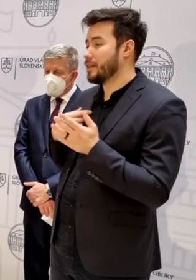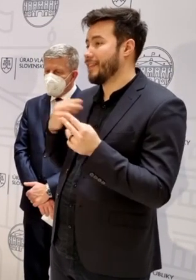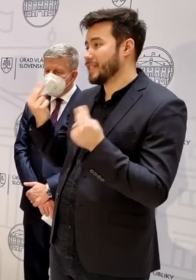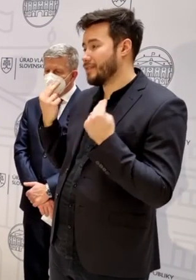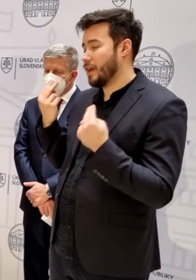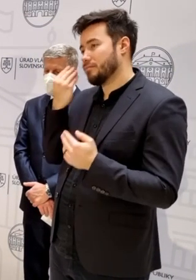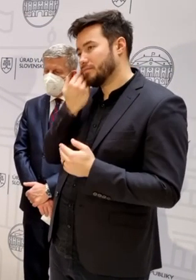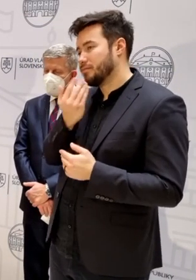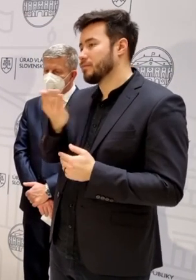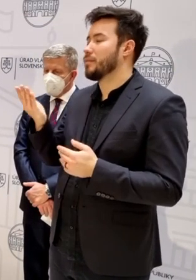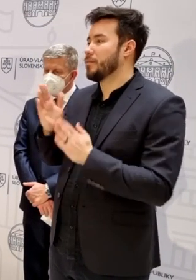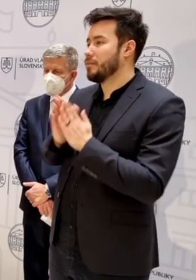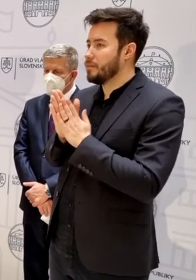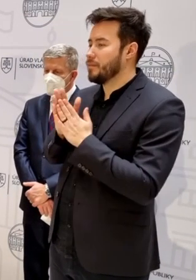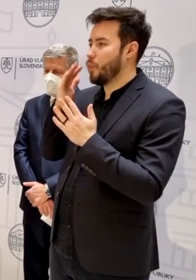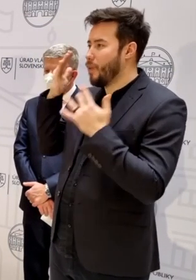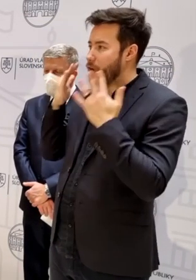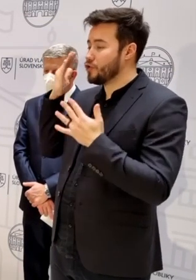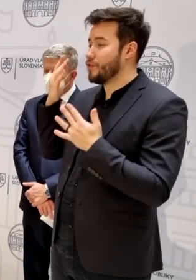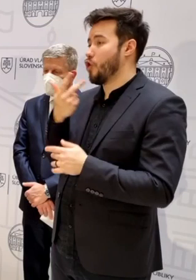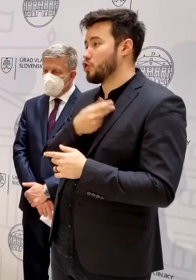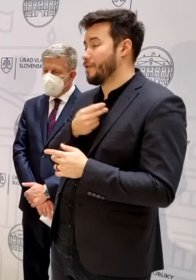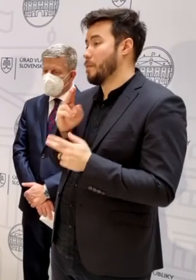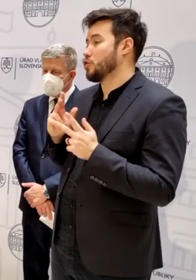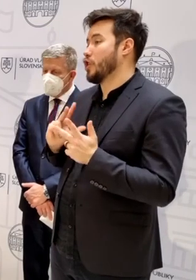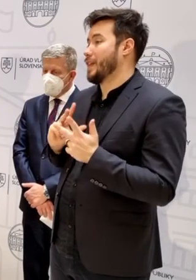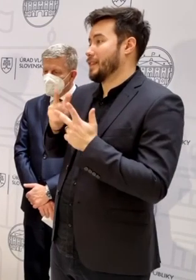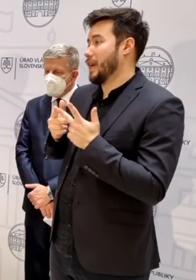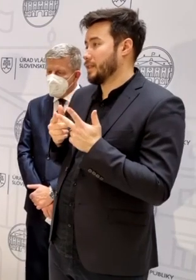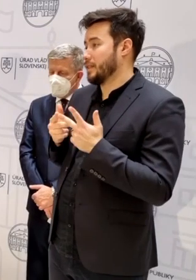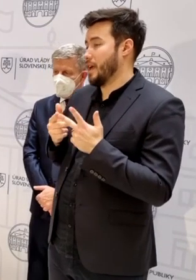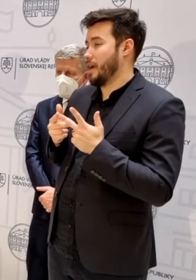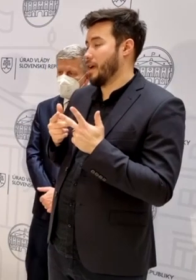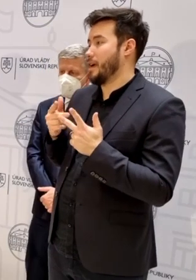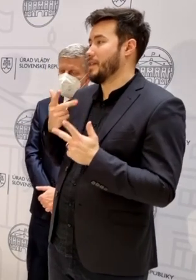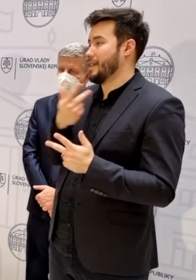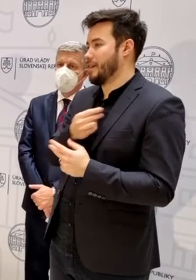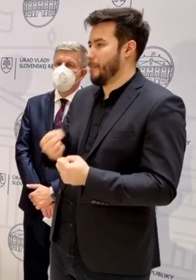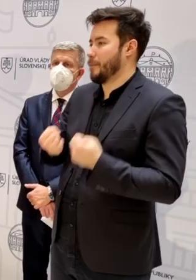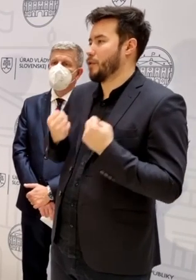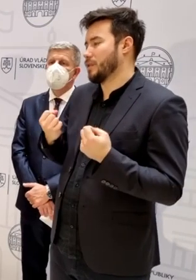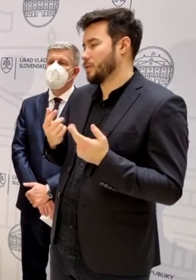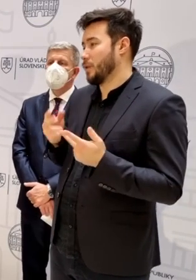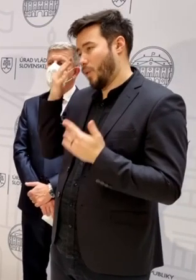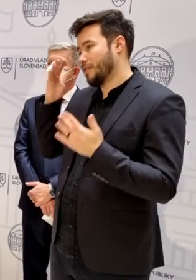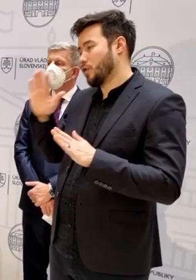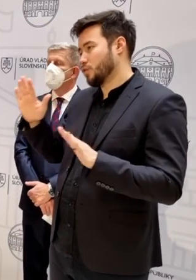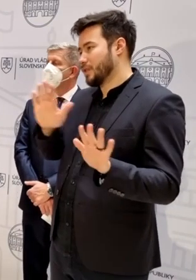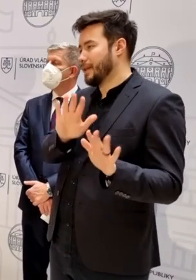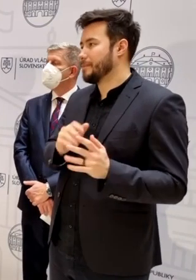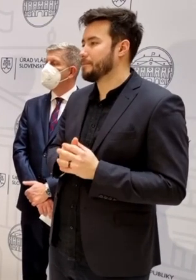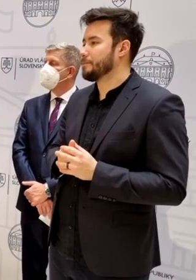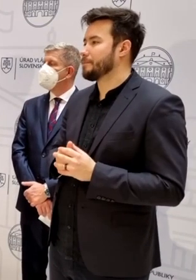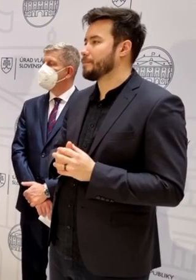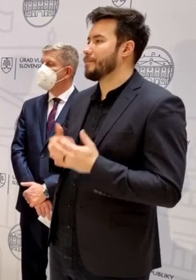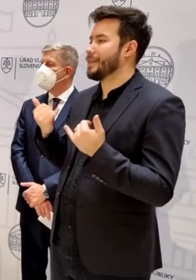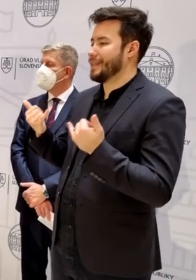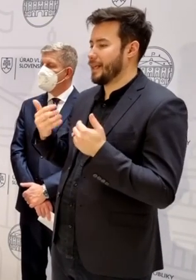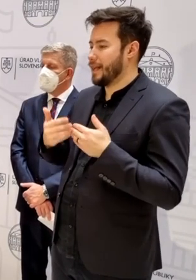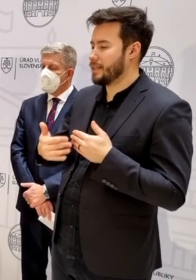ľudia zvážili to očkovanie, tí, čo nemajú booster dávku, aby zvážili booster dávku. Teraz prichádza v týchto dňoch